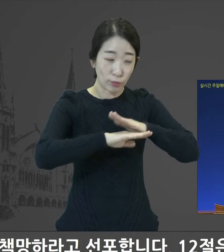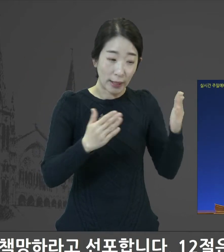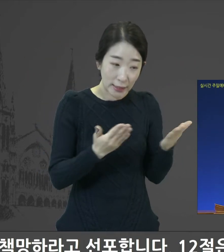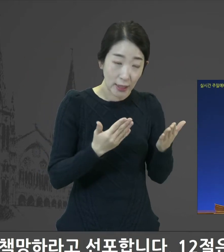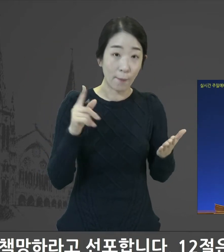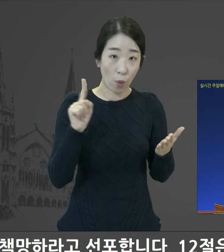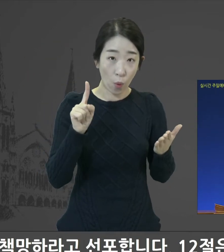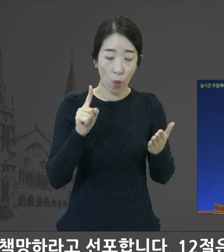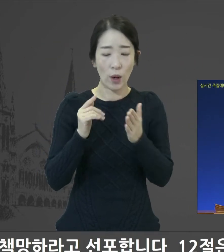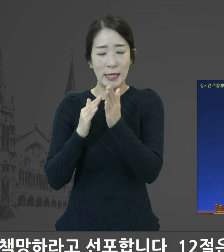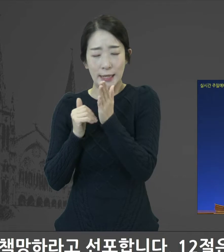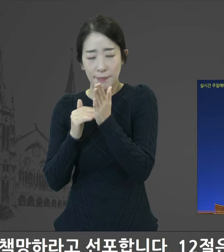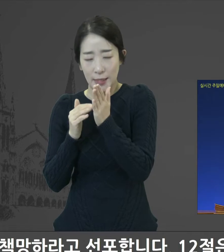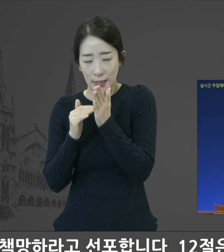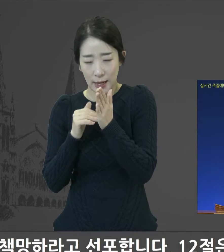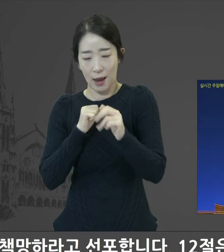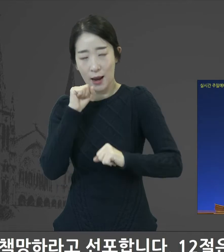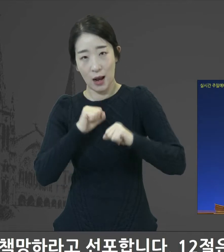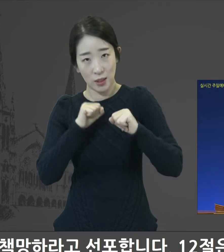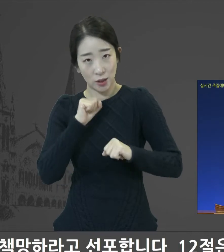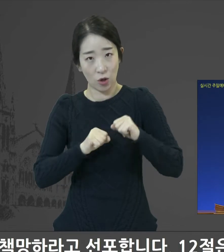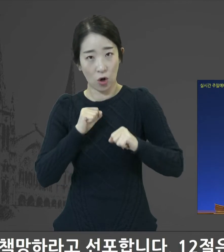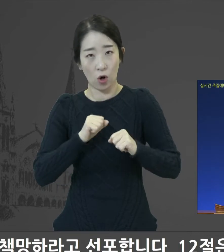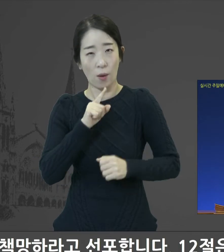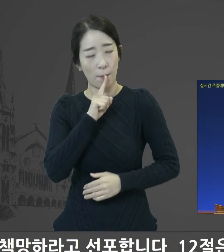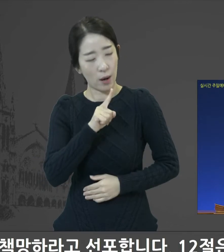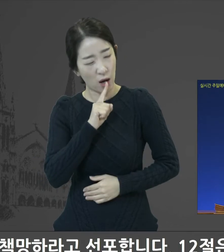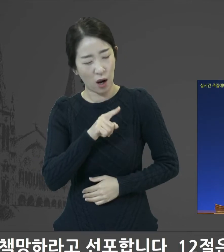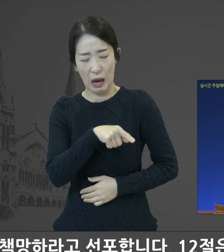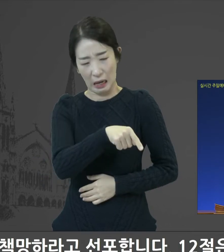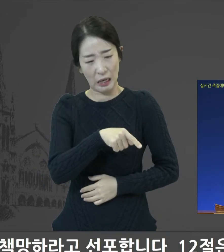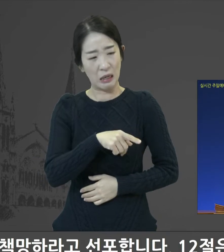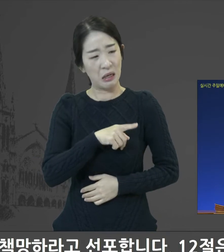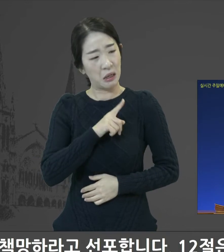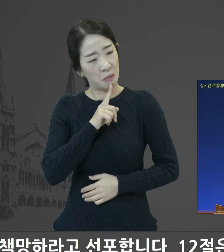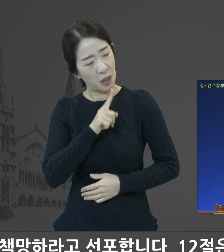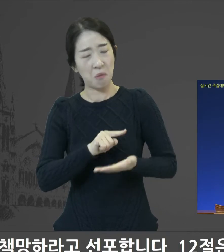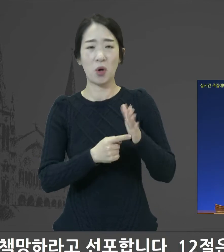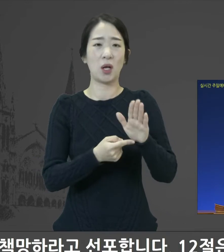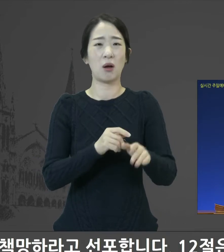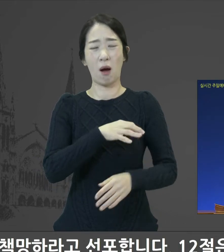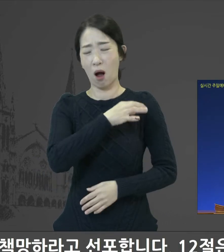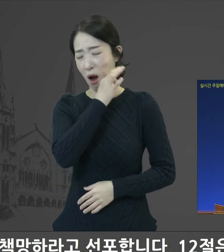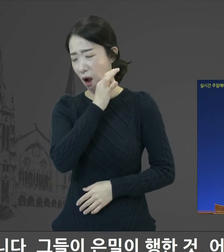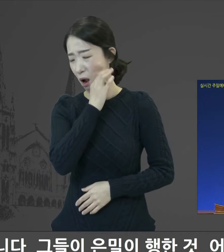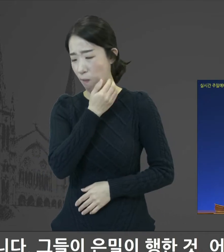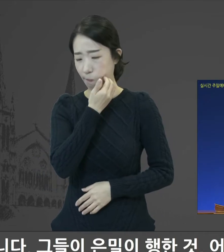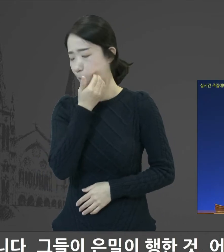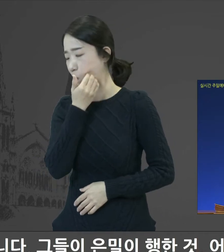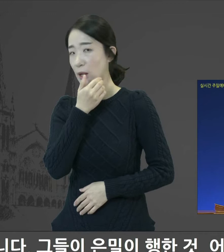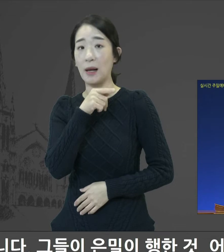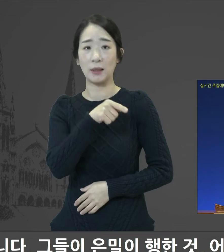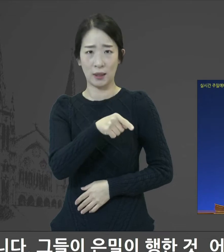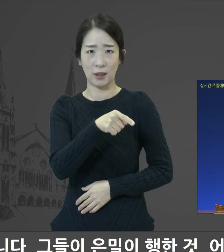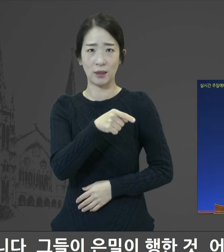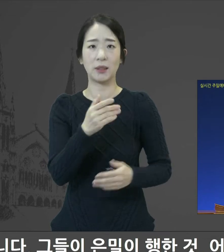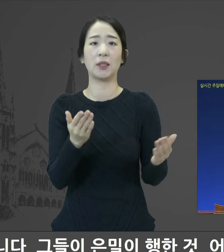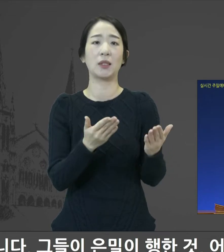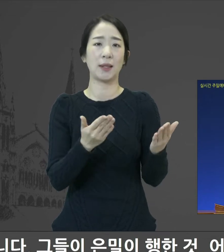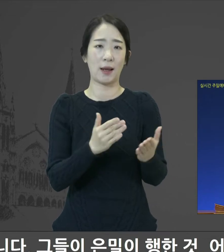행합니다. 은밀히 행하는 것은 말하기도 언급하기도 부끄러운, 매우 부끄러운